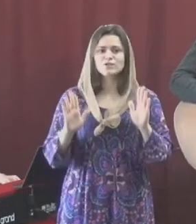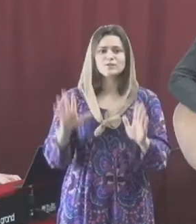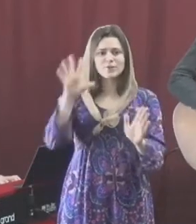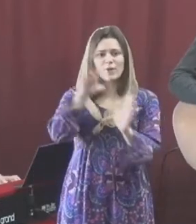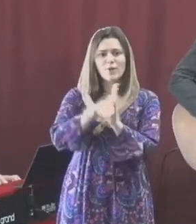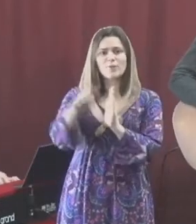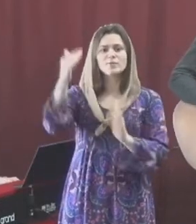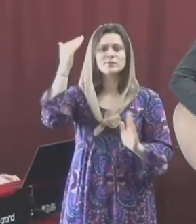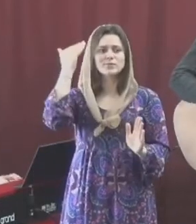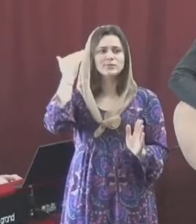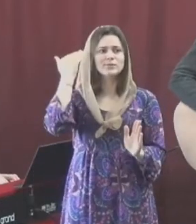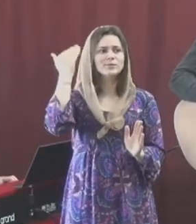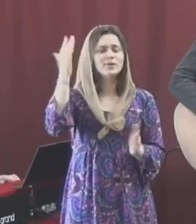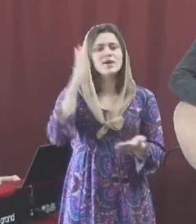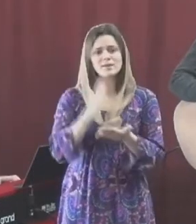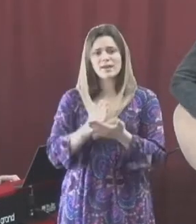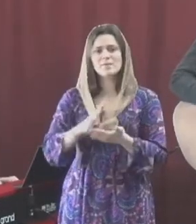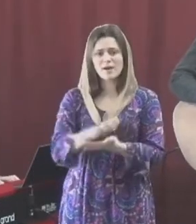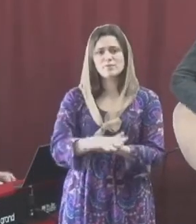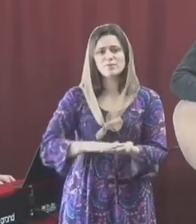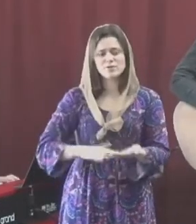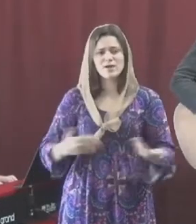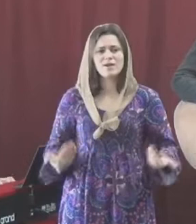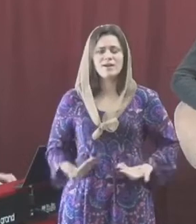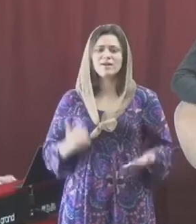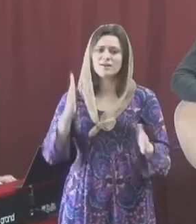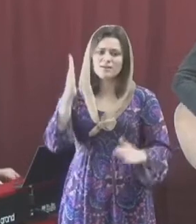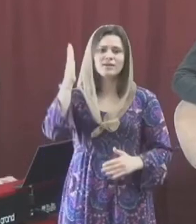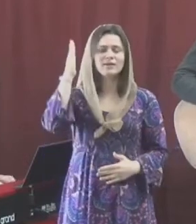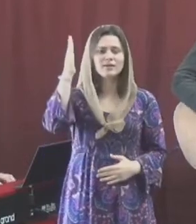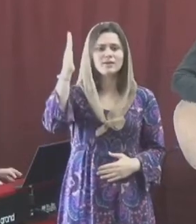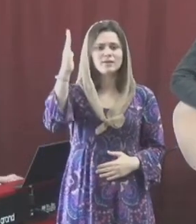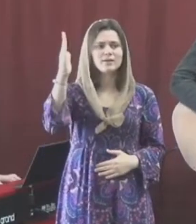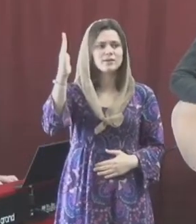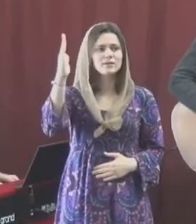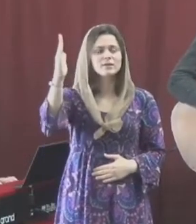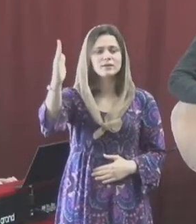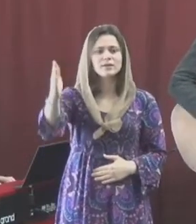і лише в ньому є майбуття.